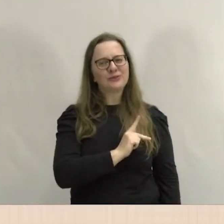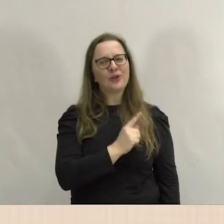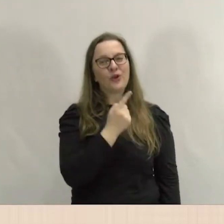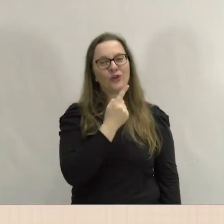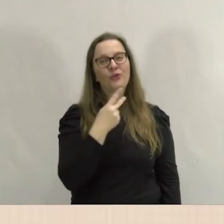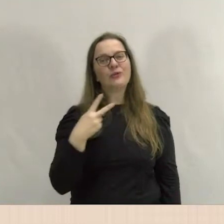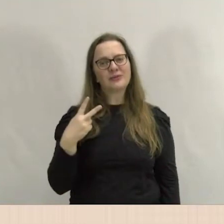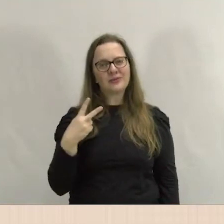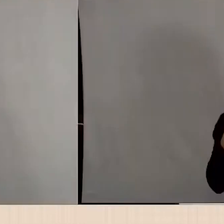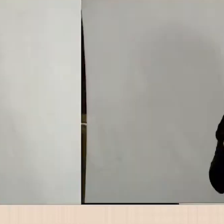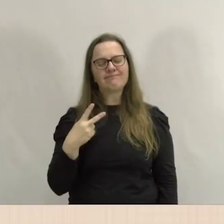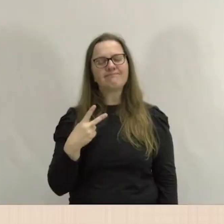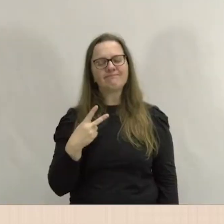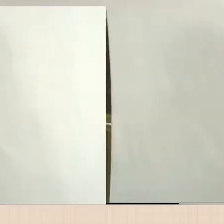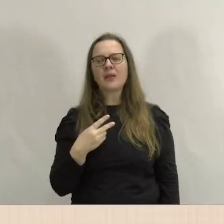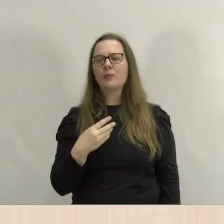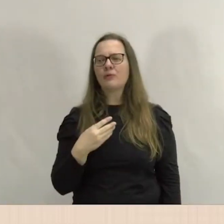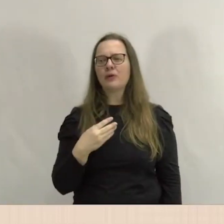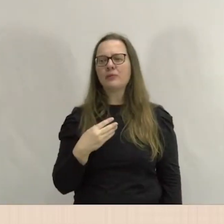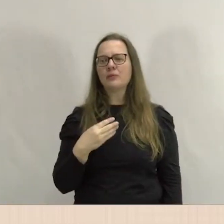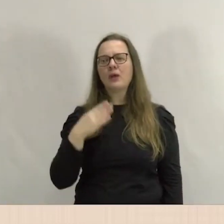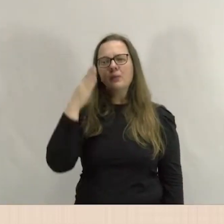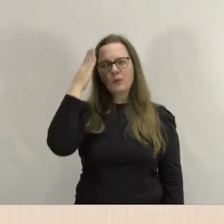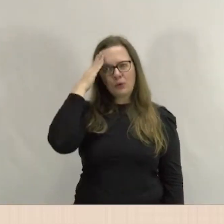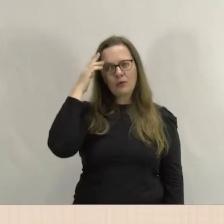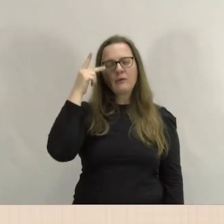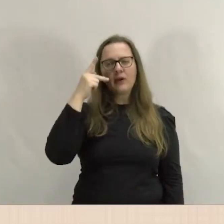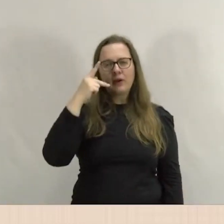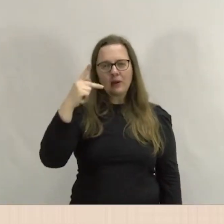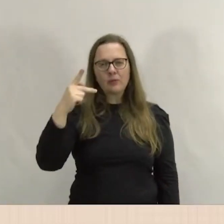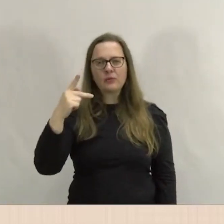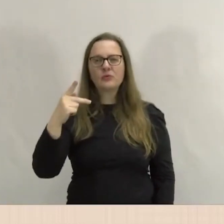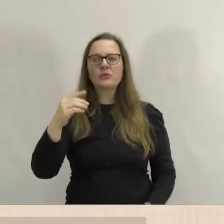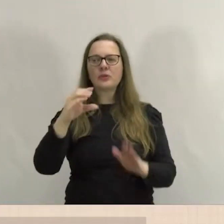Provérbios 29, versículo 18.